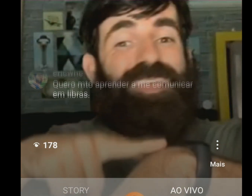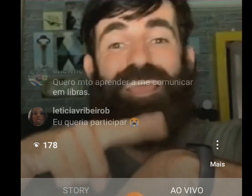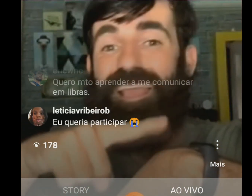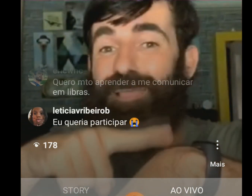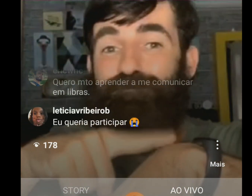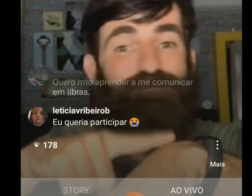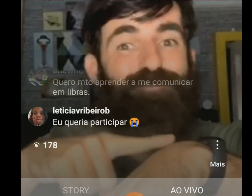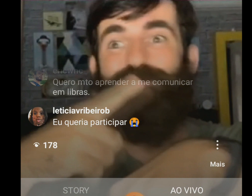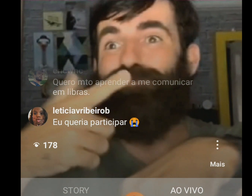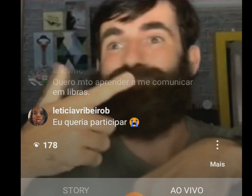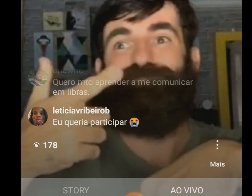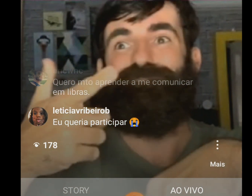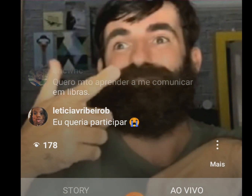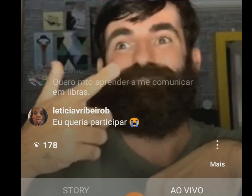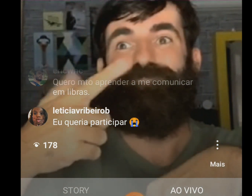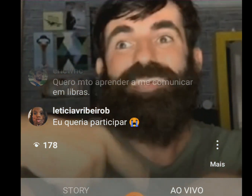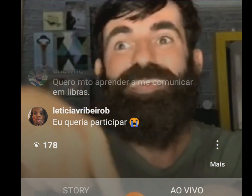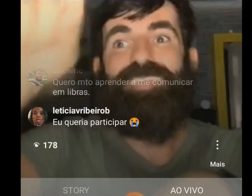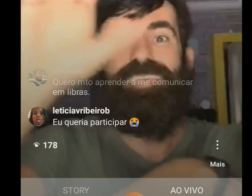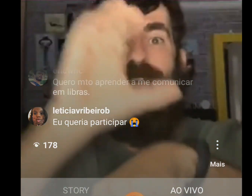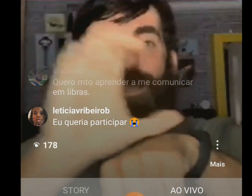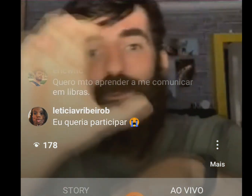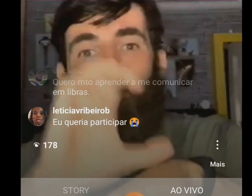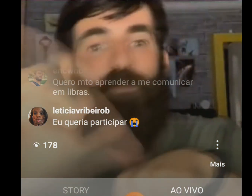Porque a maioria dos ouvintes não tem tempo